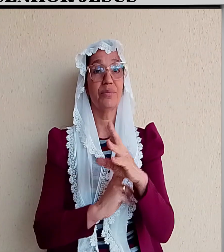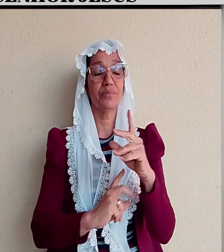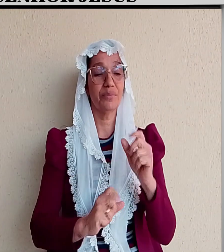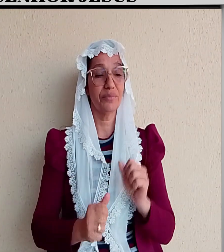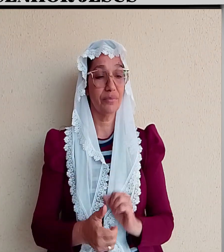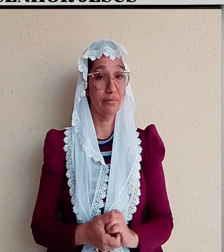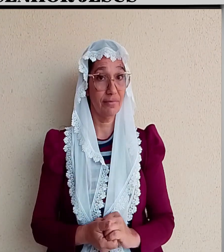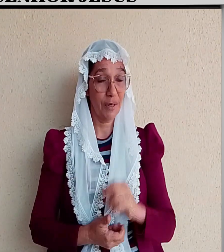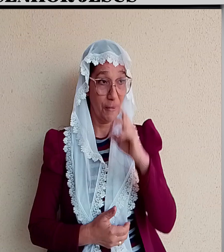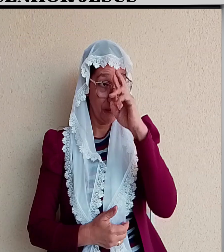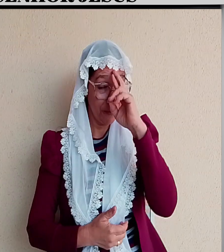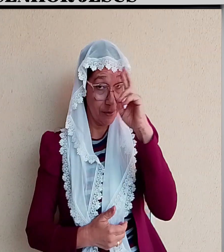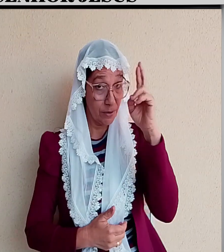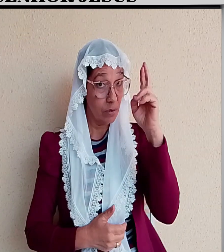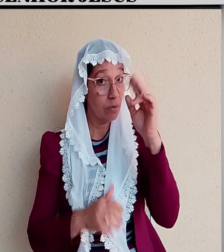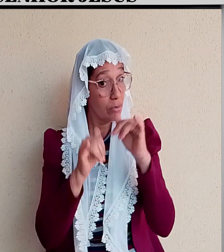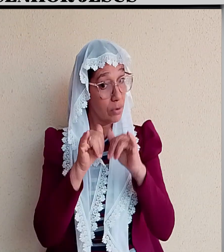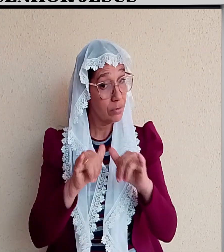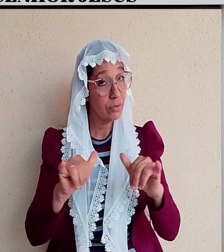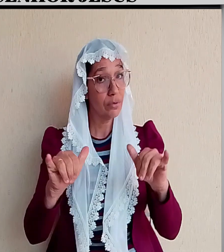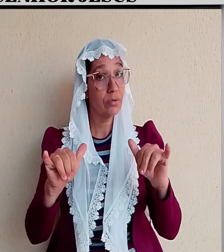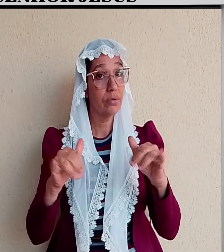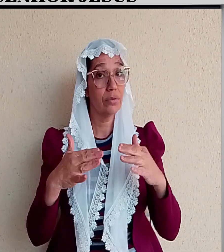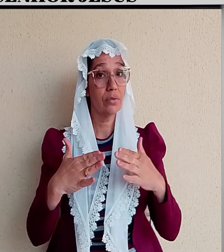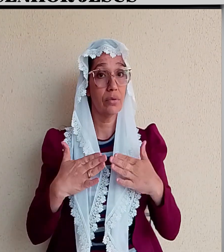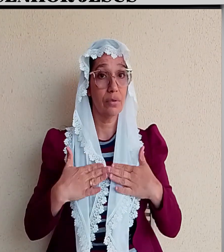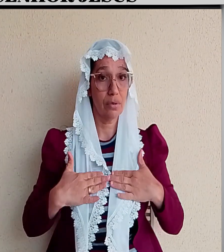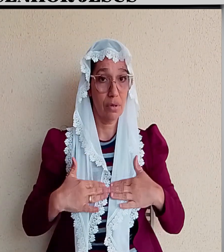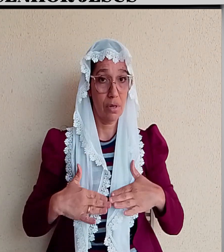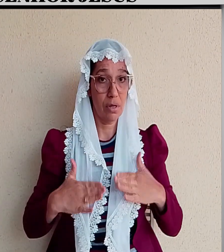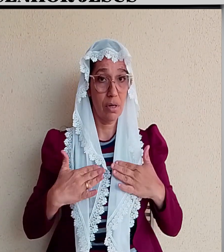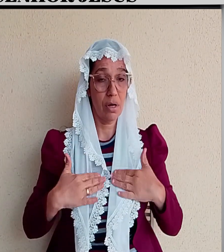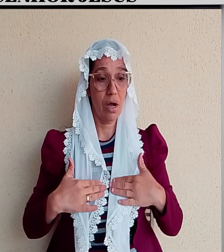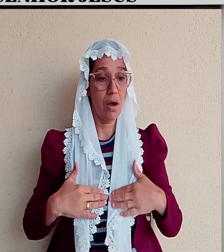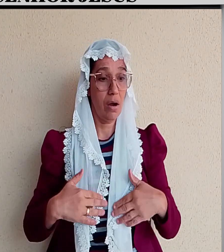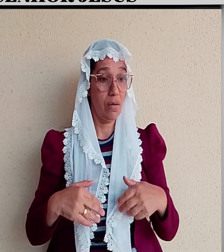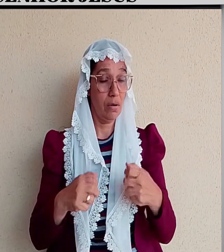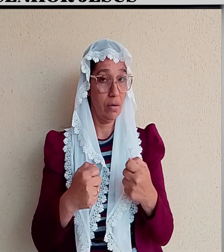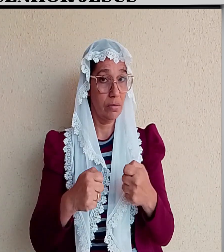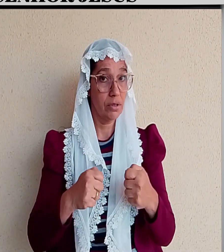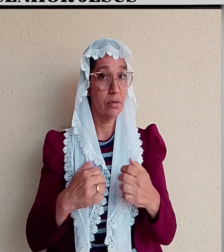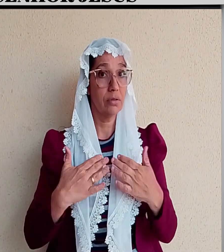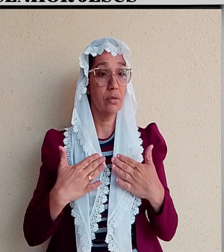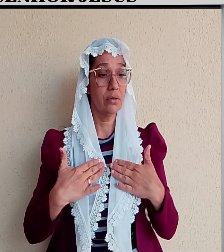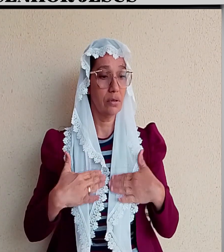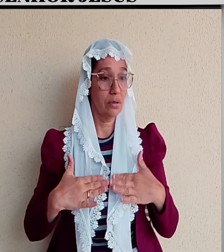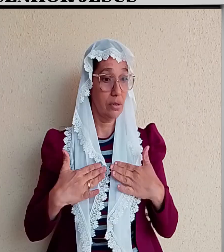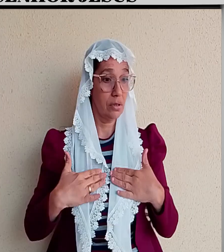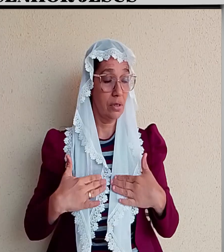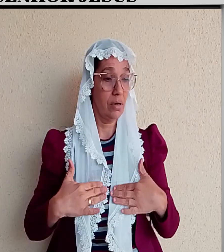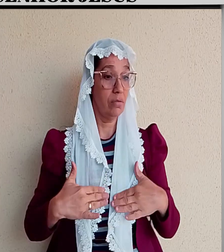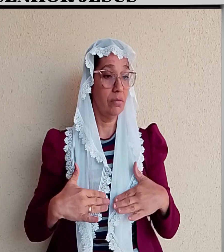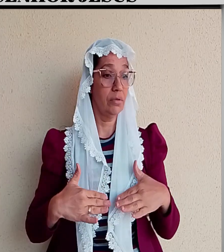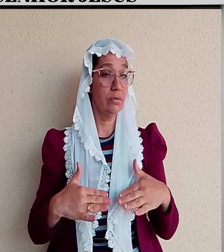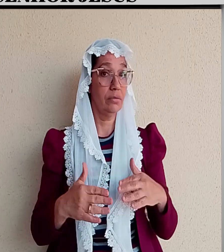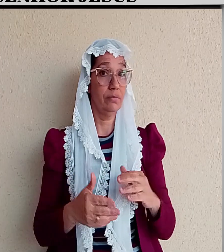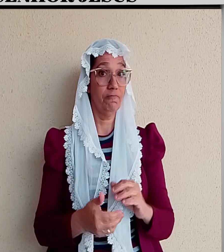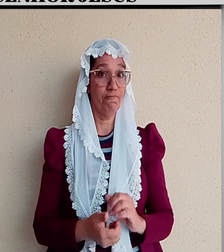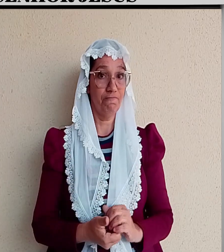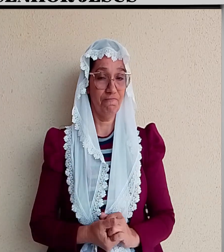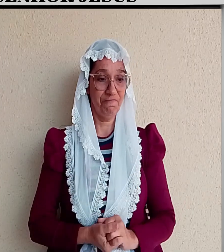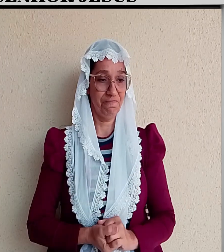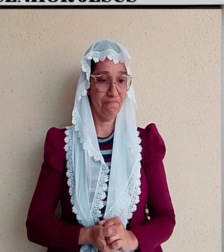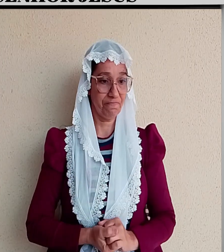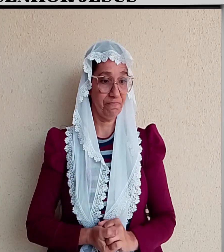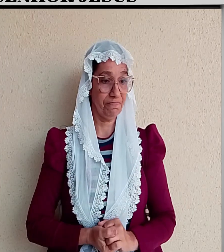UTI não, continua aqui. Aleluia, glória a Jesus. Lá para trás não tem tratamento para você não. Aleluia. Aquele pão